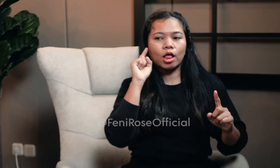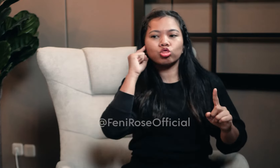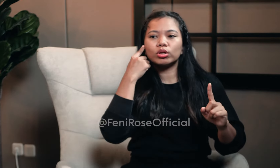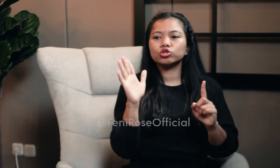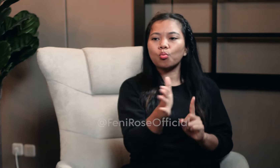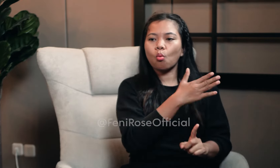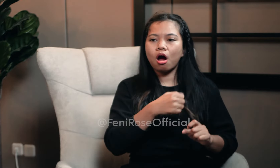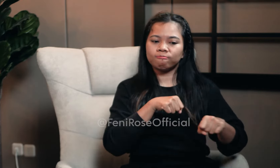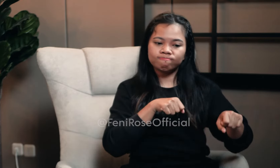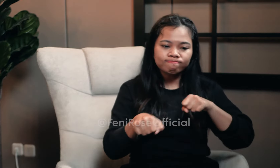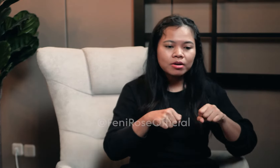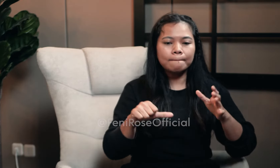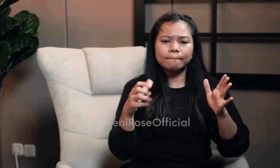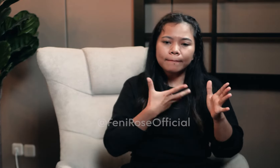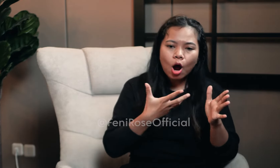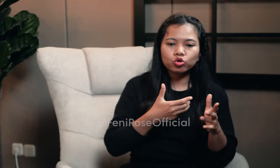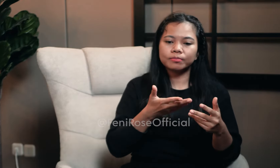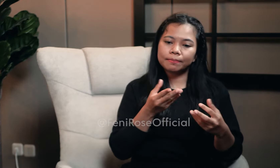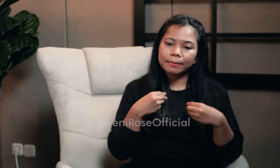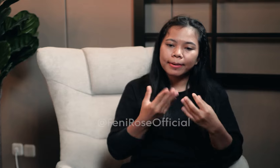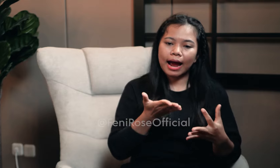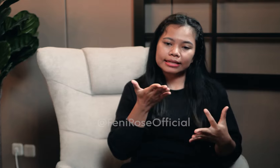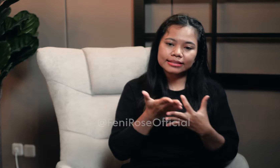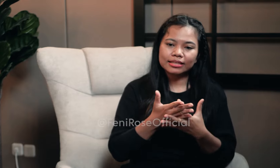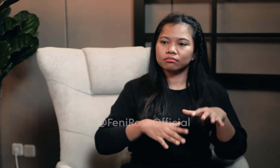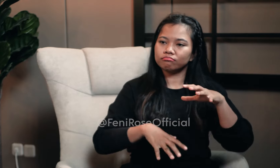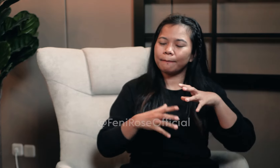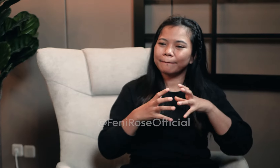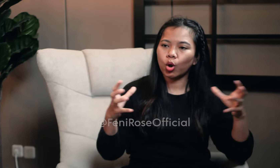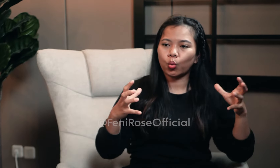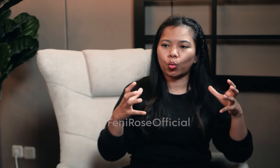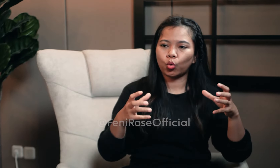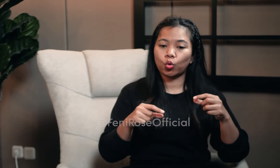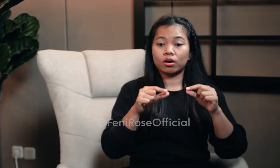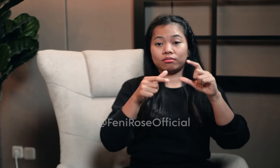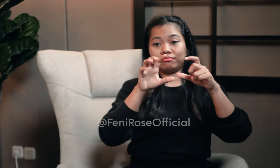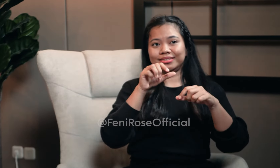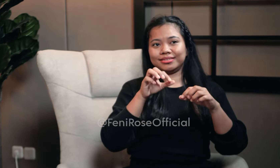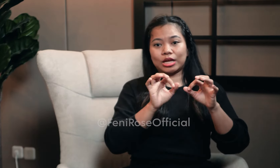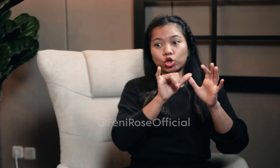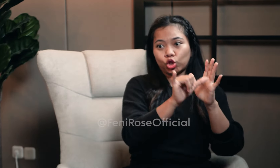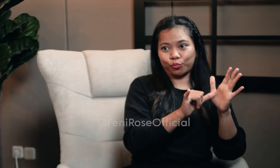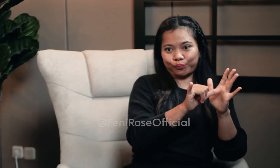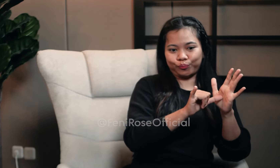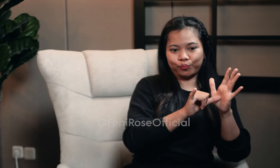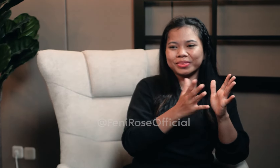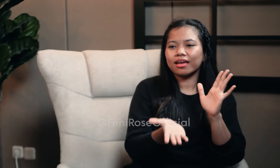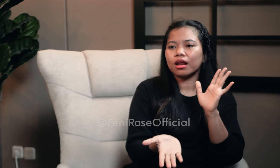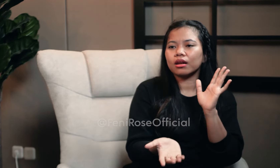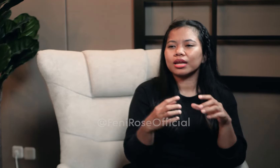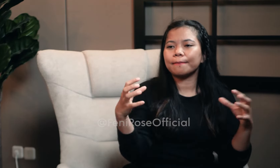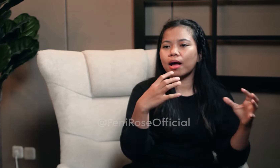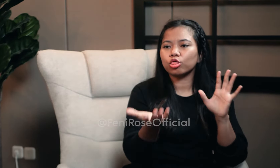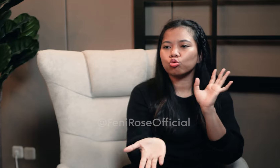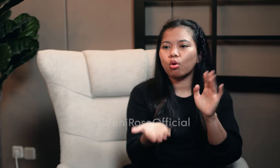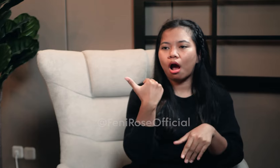apa saya kurang pahami plus kok gesturnya kurang nah tapi saya bagaimana berusaha untuk meminta advokasi ke KPU Coba